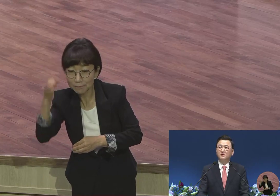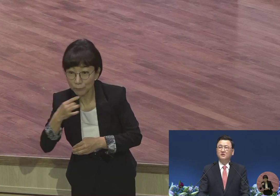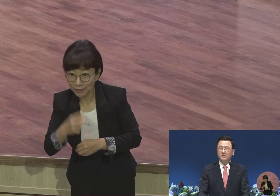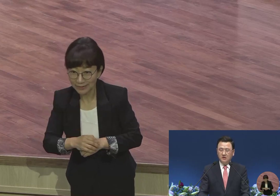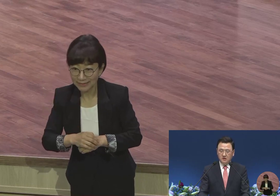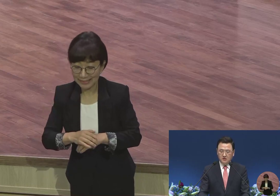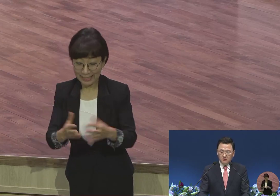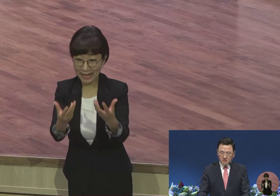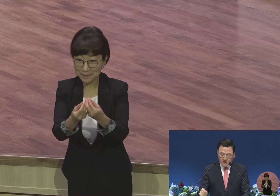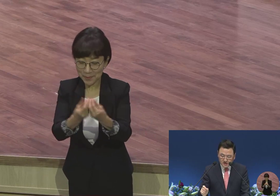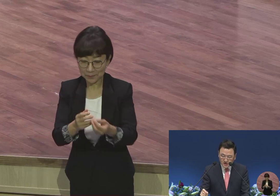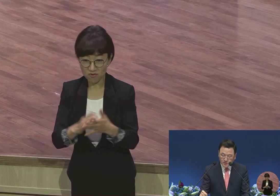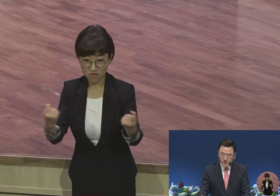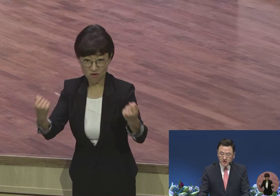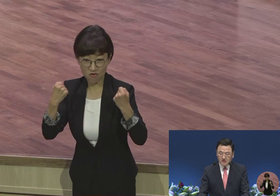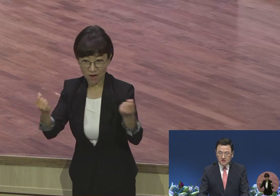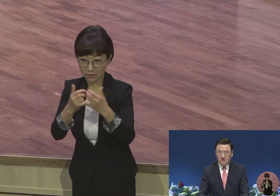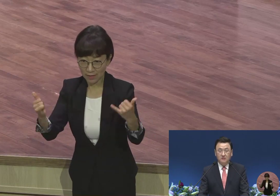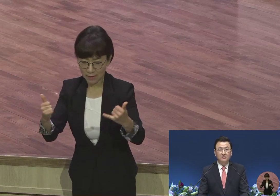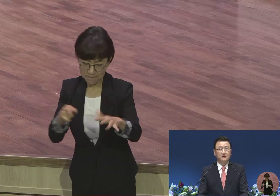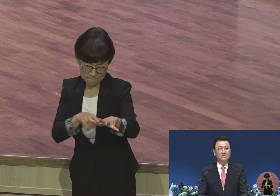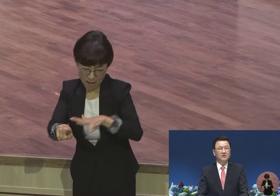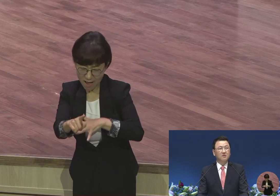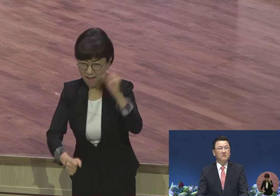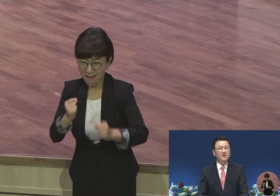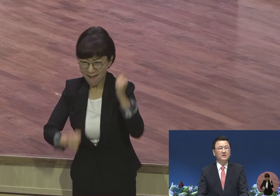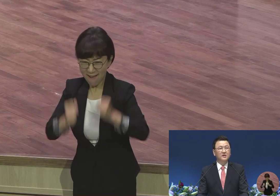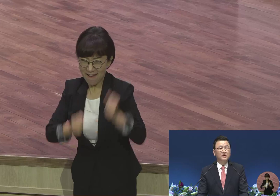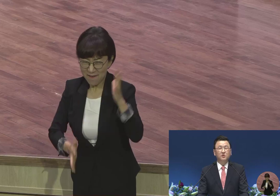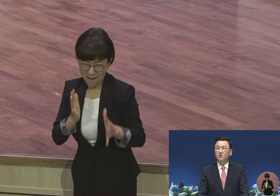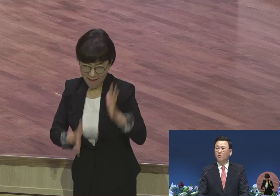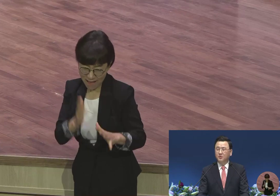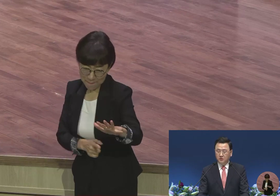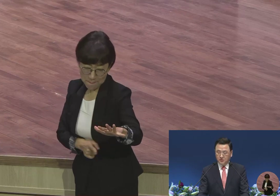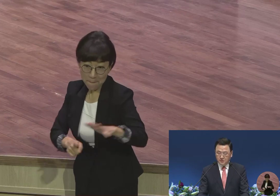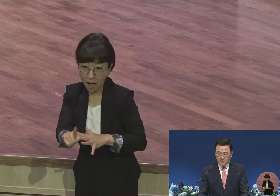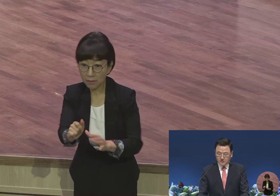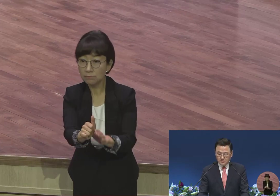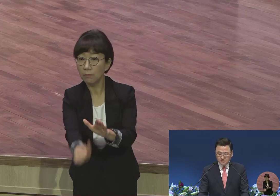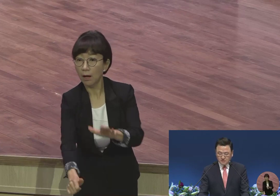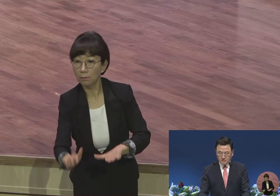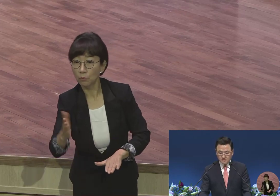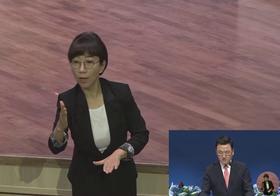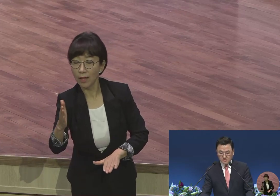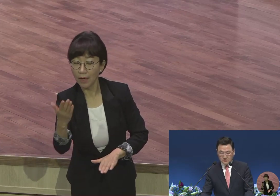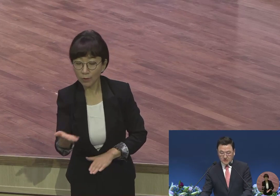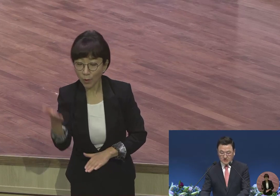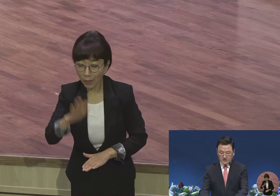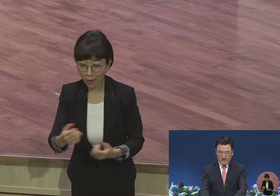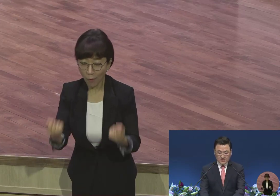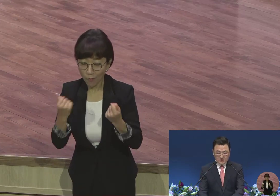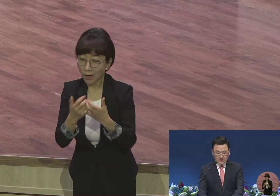있는 사람은 건강한 사람입니다. 그러나 건강한 사람은 이곳에 올 필요도 없어요.